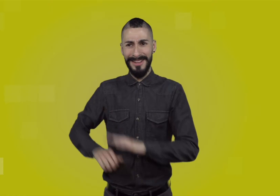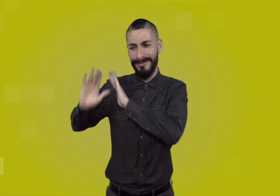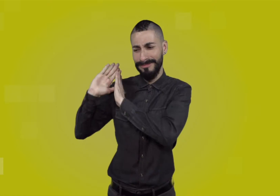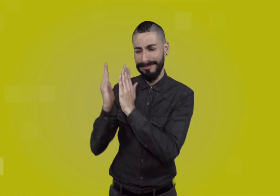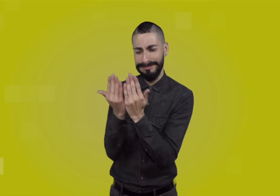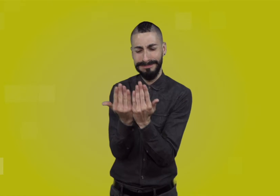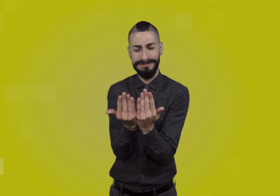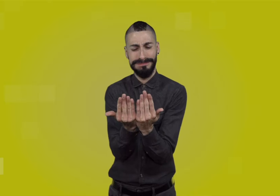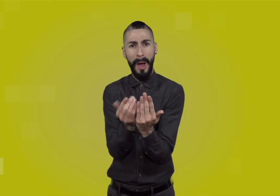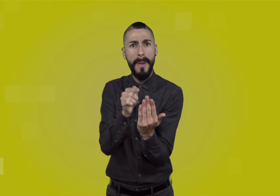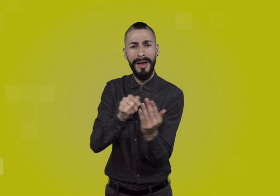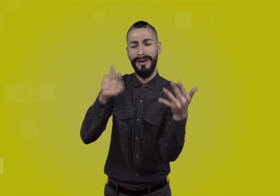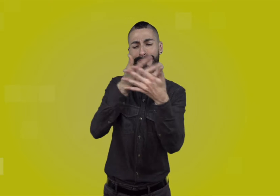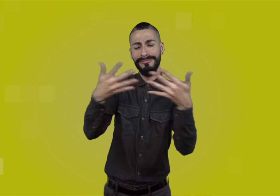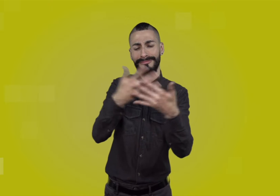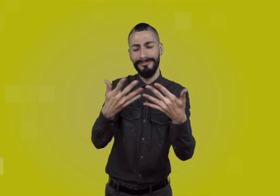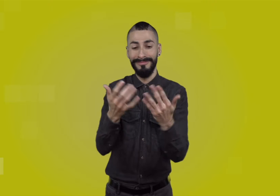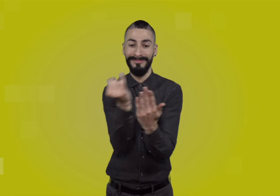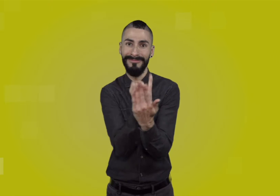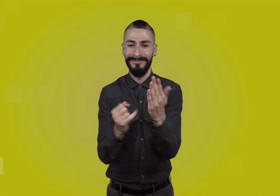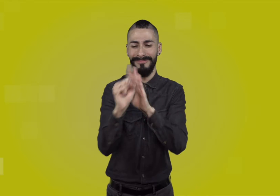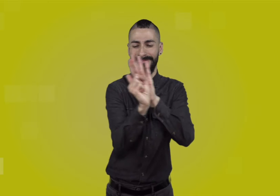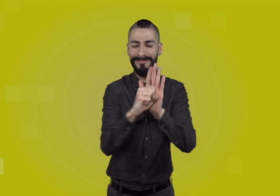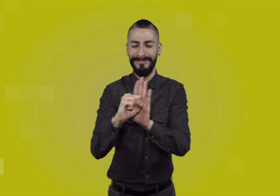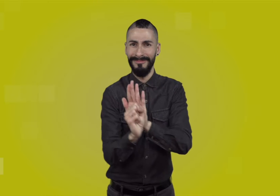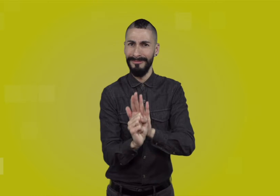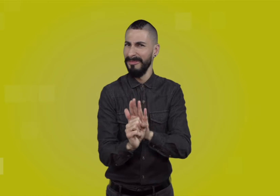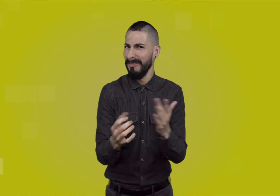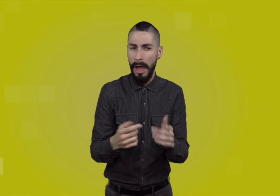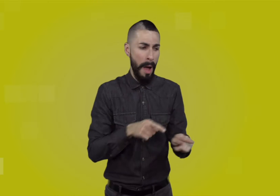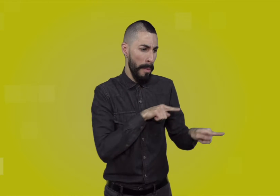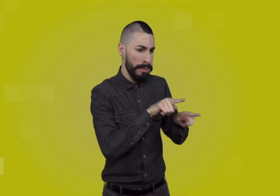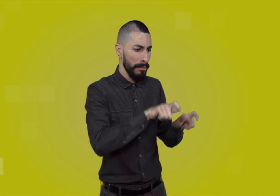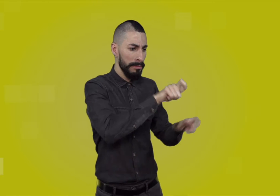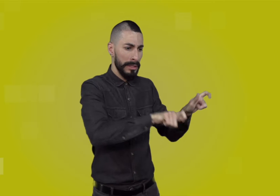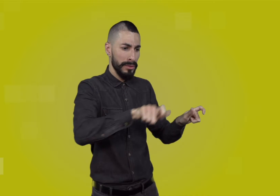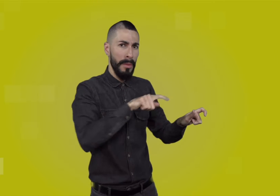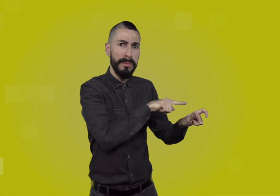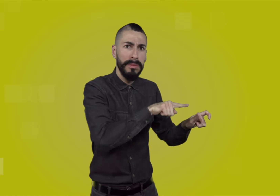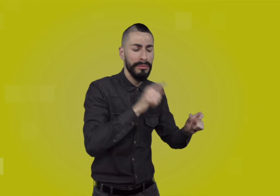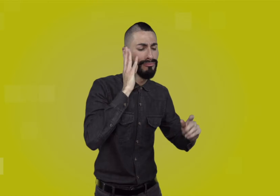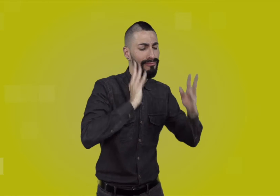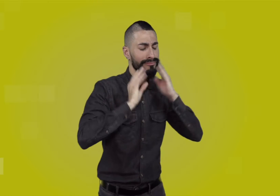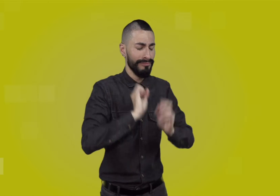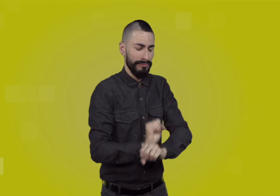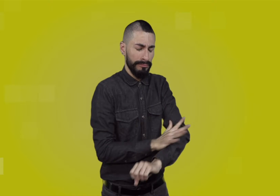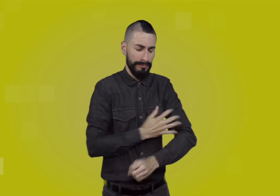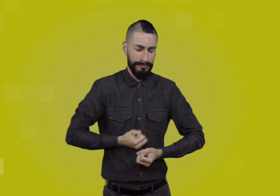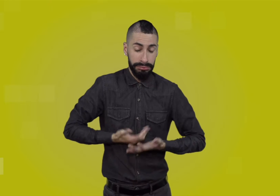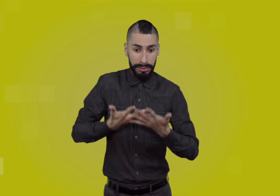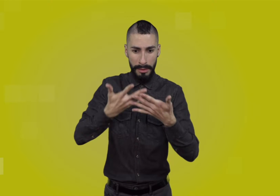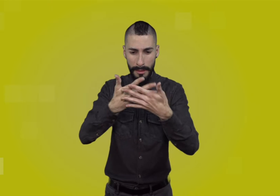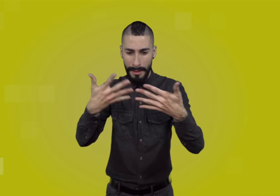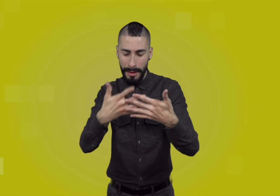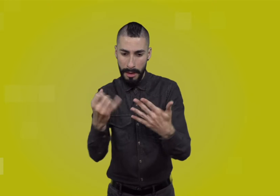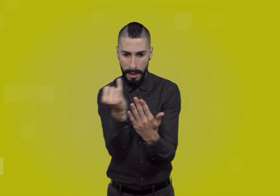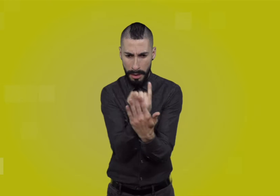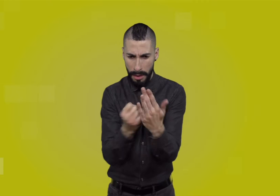En la literatura se emplean textos, imágenes y símbolos que permiten satisfacer las necesidades de expresión, de historias,